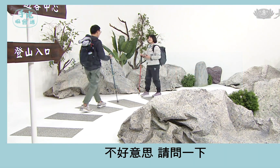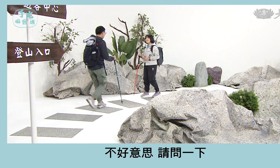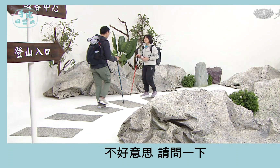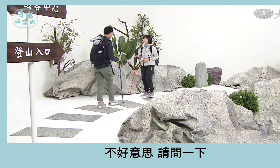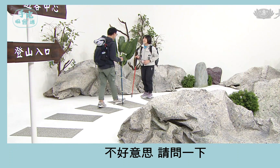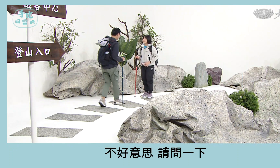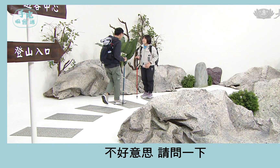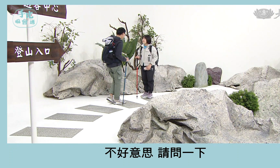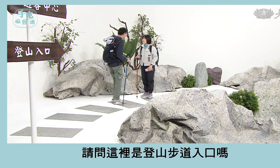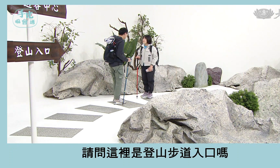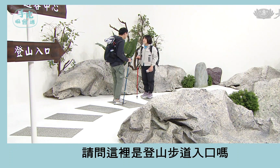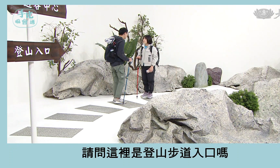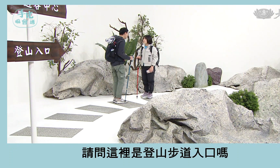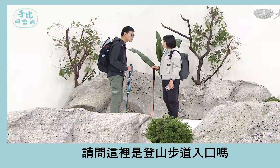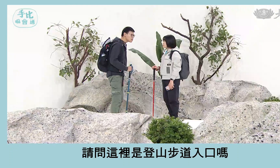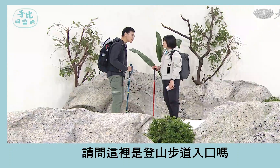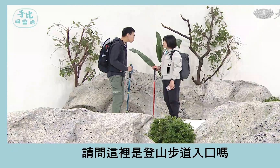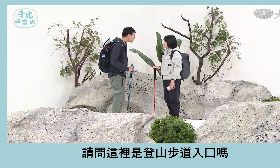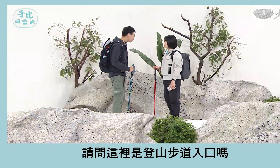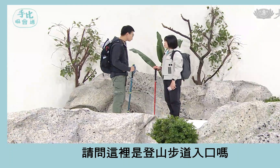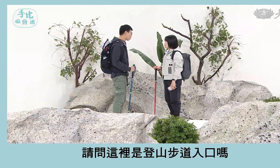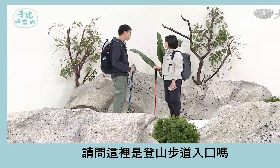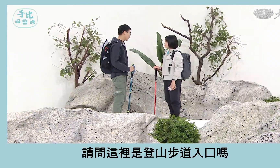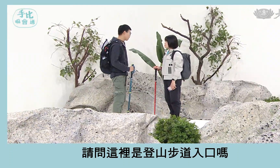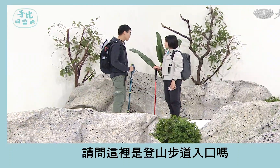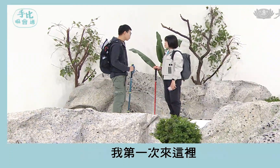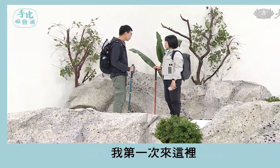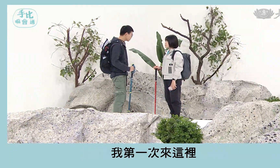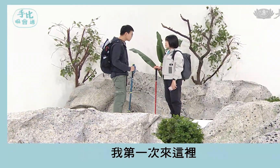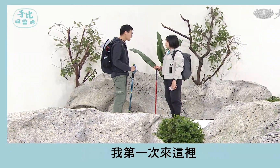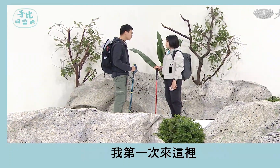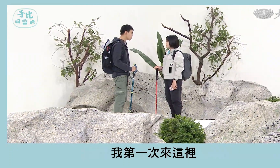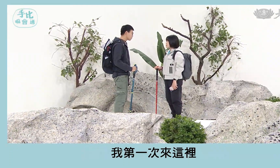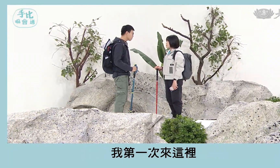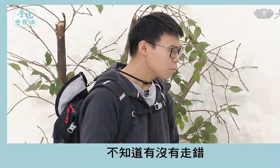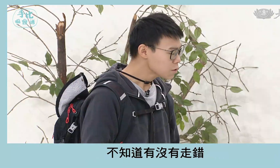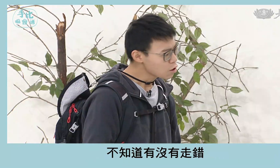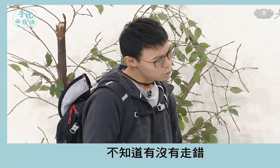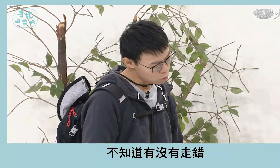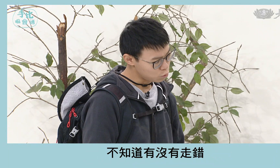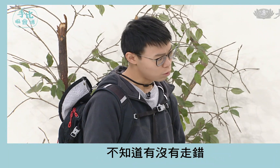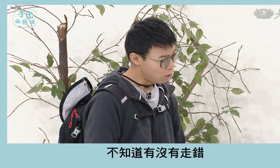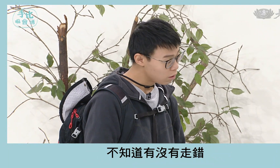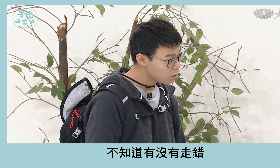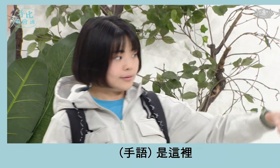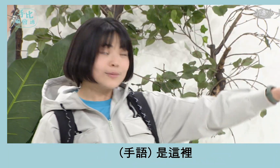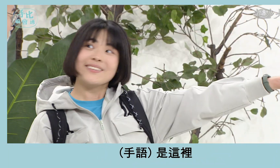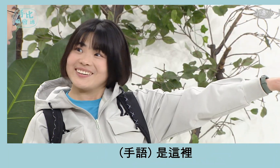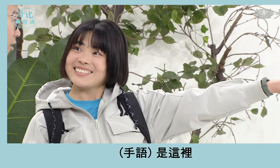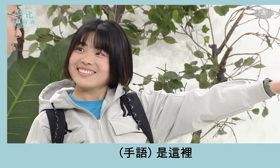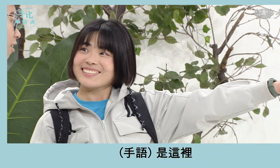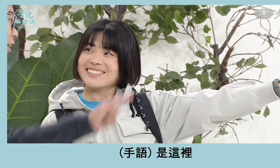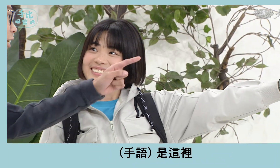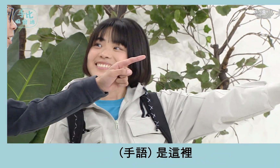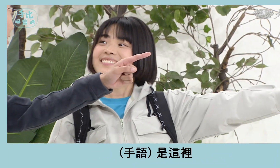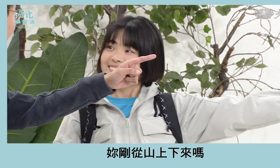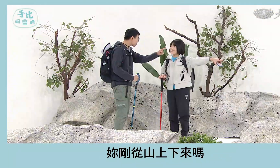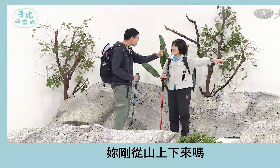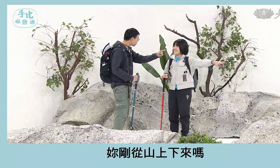好意思，请问一下，请问这里是登山步道入口吗？我第一次来这里，不知道有没有走错。哦，你刚从山